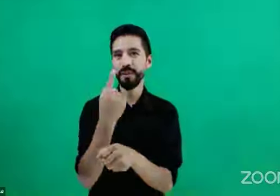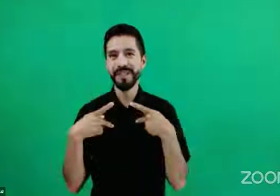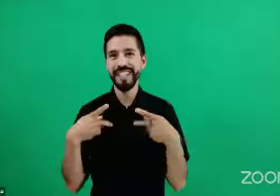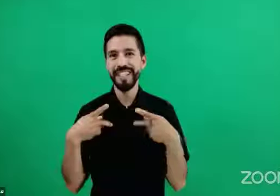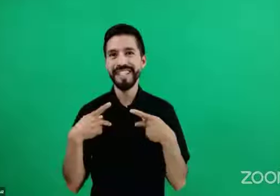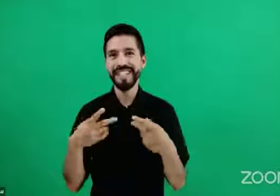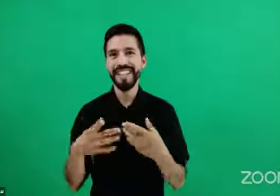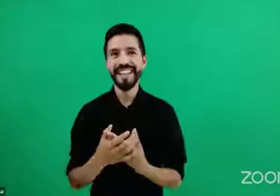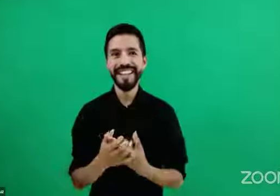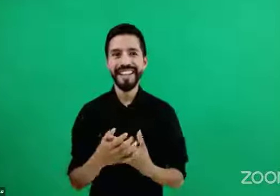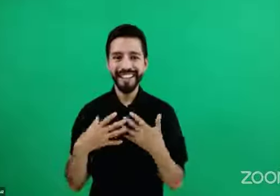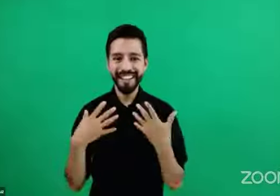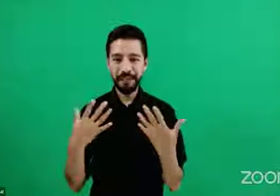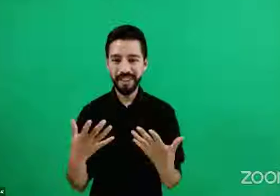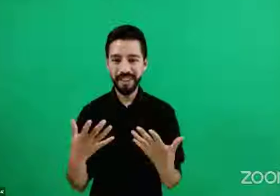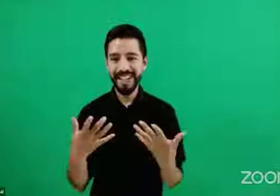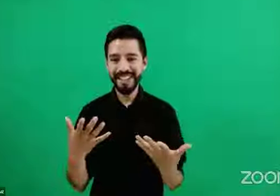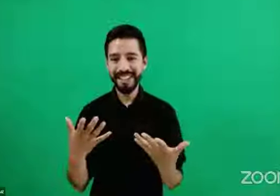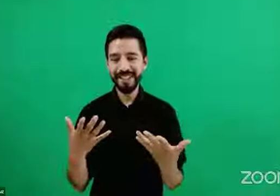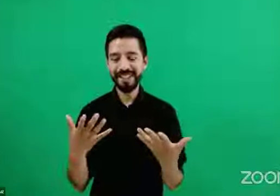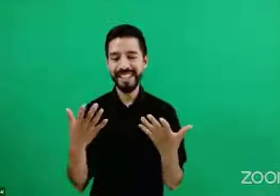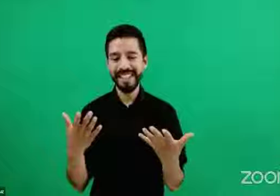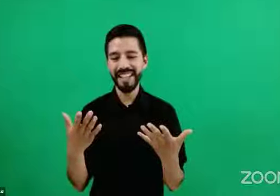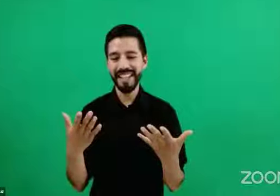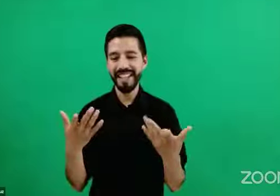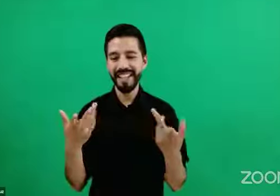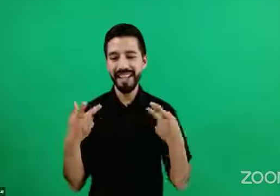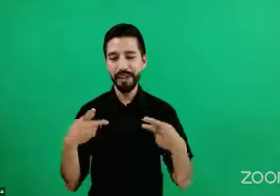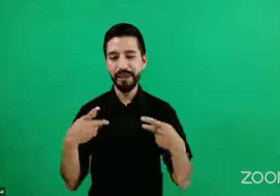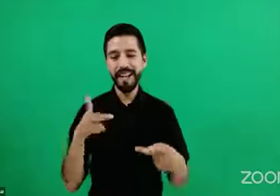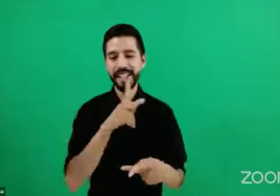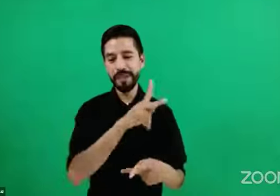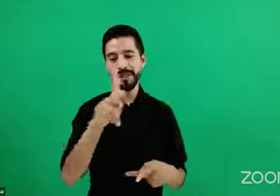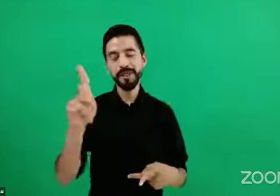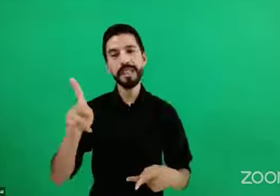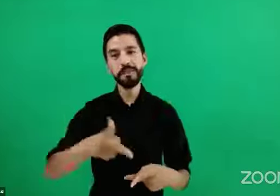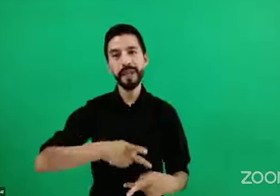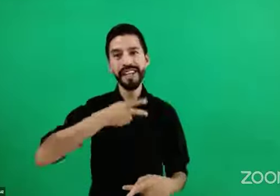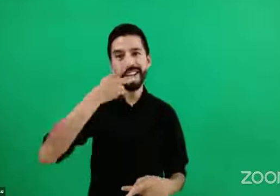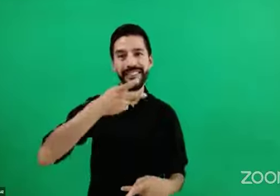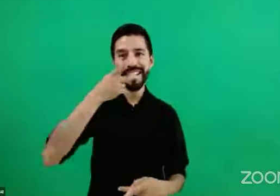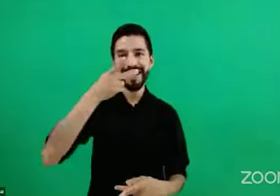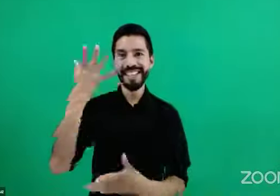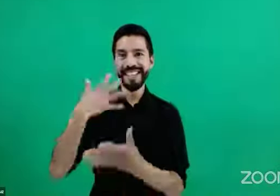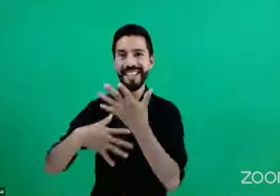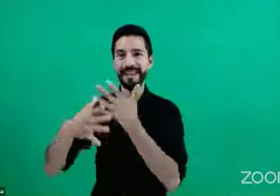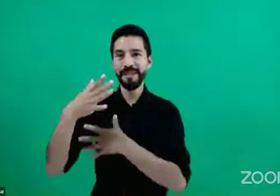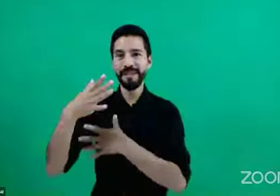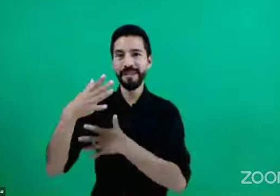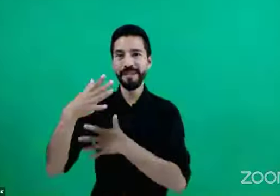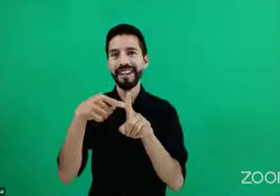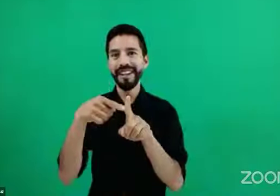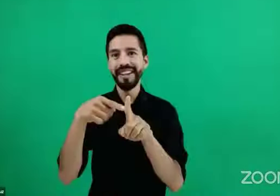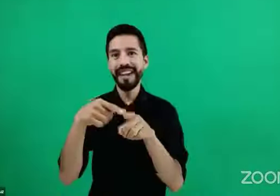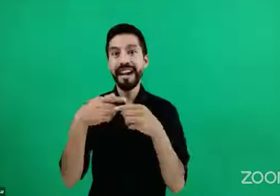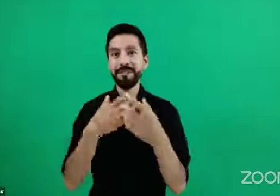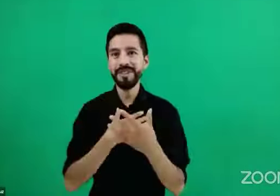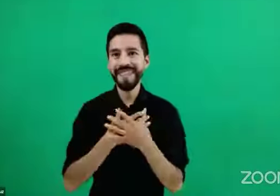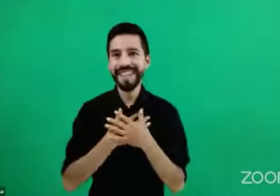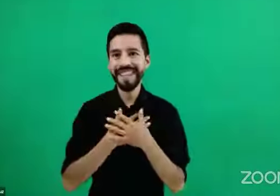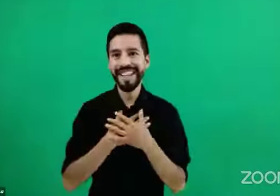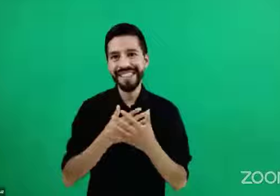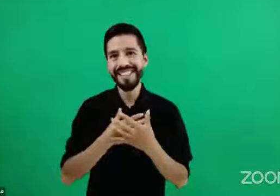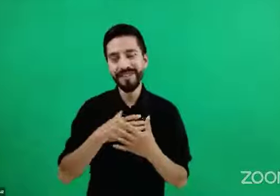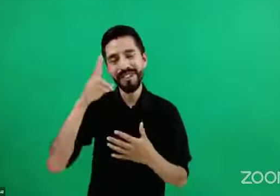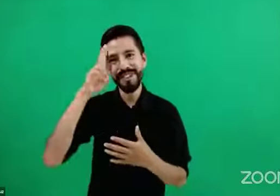con 1 o 2 personas. La intención es de que todas las personas puedan hablar y enseñar al mismo tiempo. Al